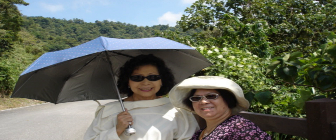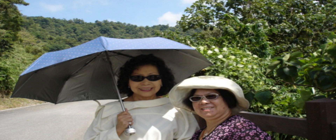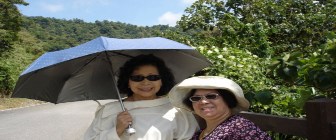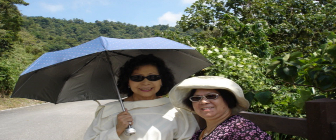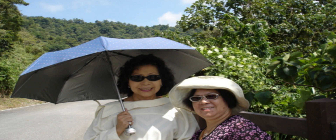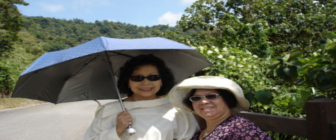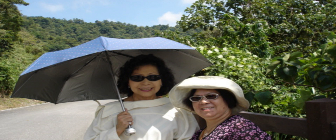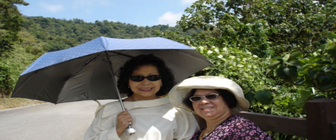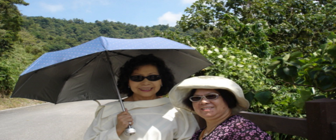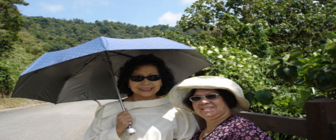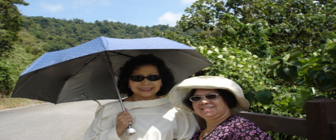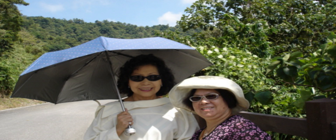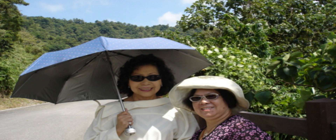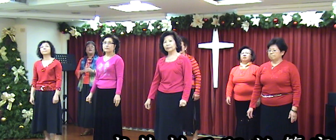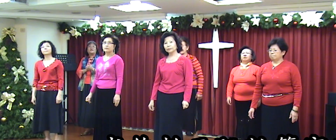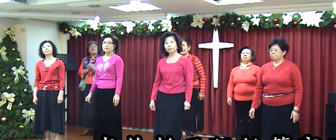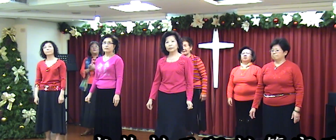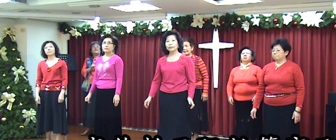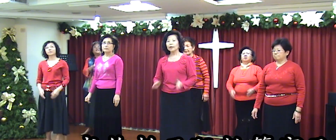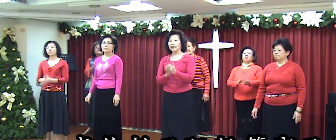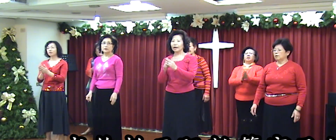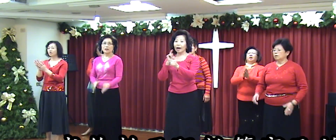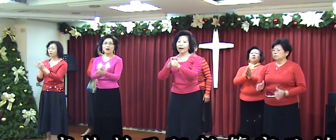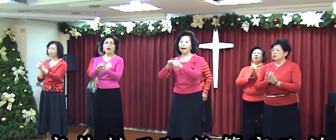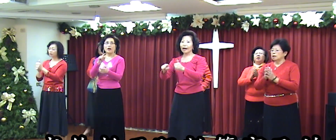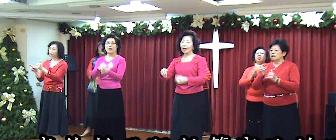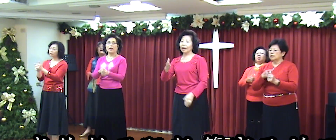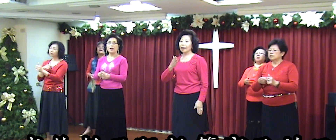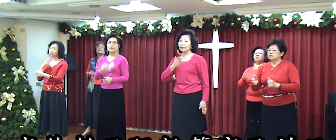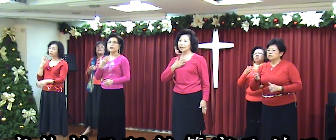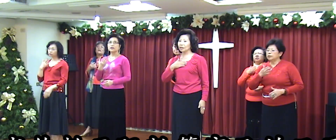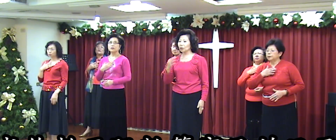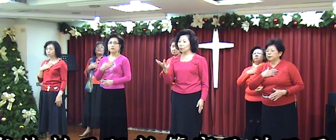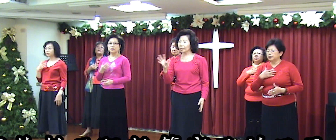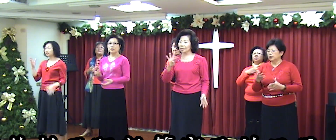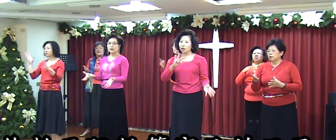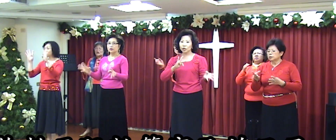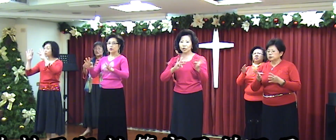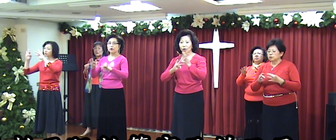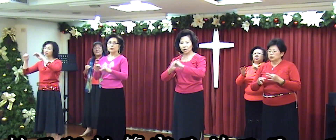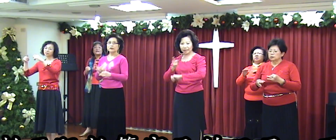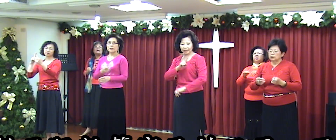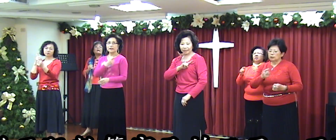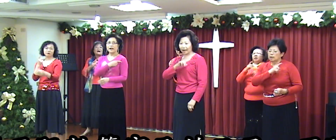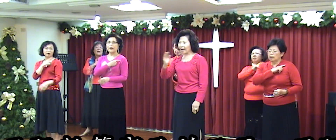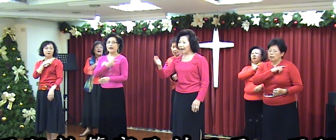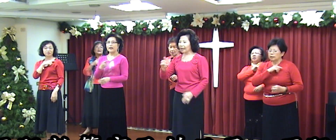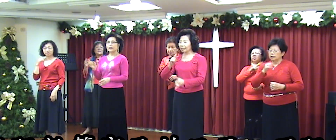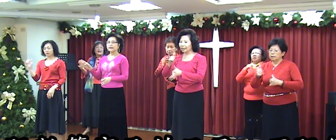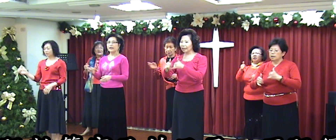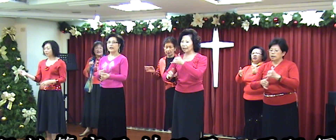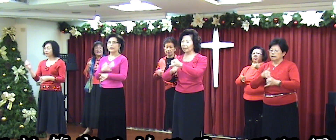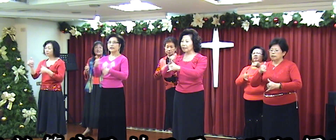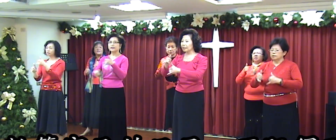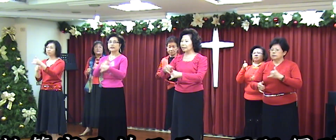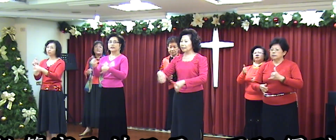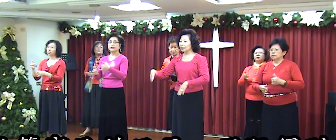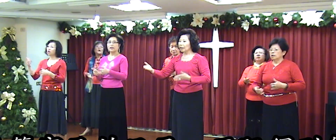亲像未鸟返去。 可是阮所生家己的日子，